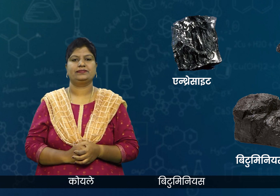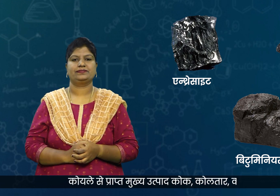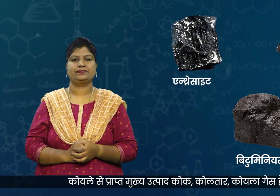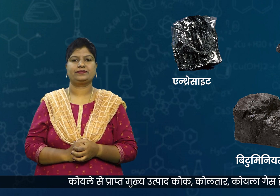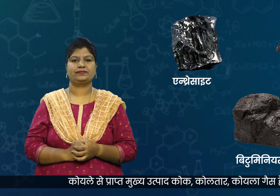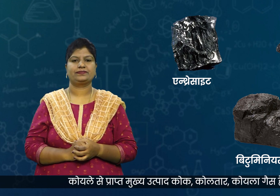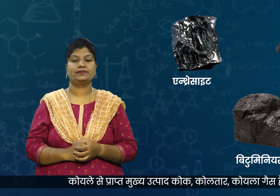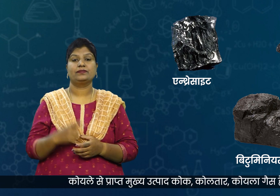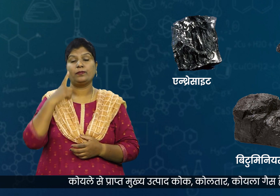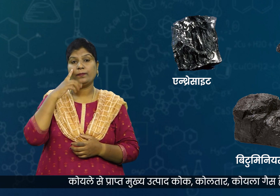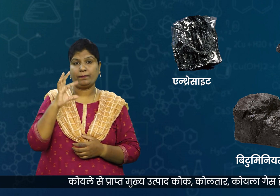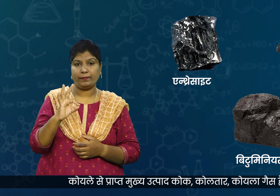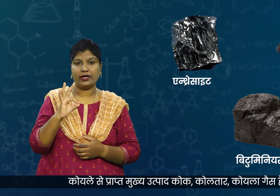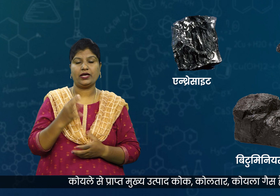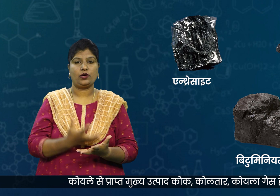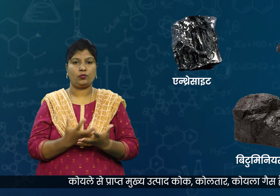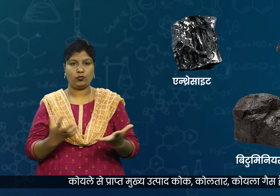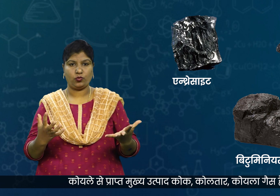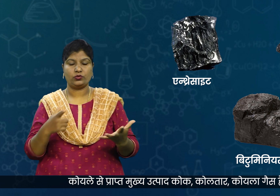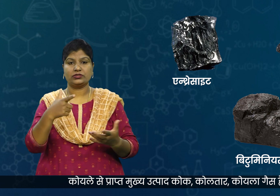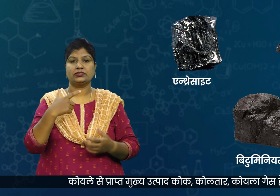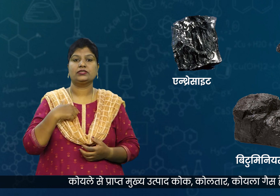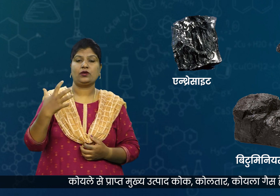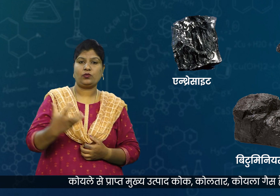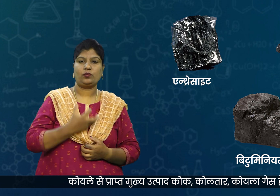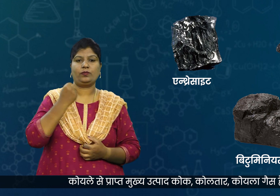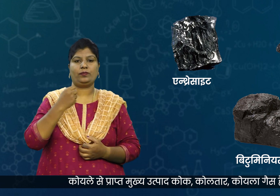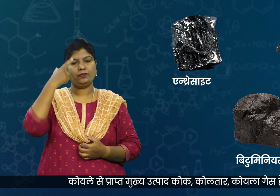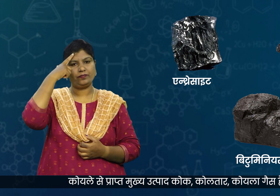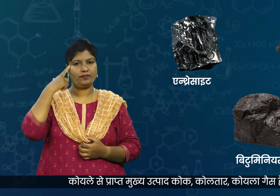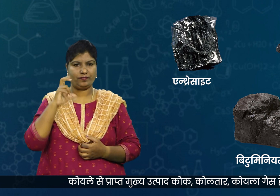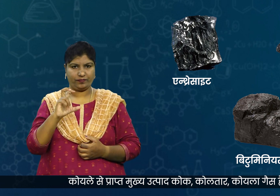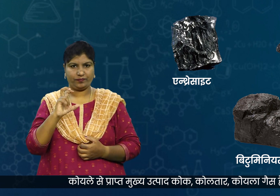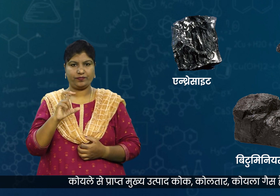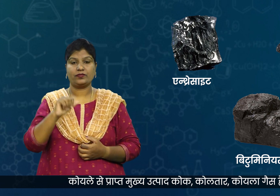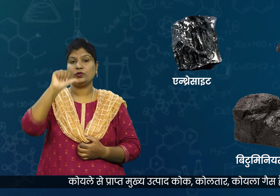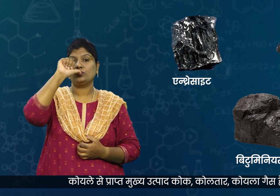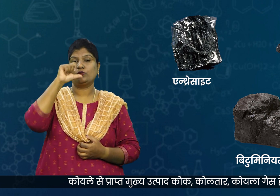कोयले से प्राप्त मुख्य उत्पाद कोक, कोलतार, कोयला गैस है।